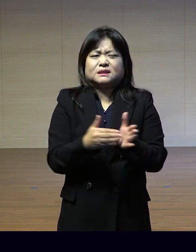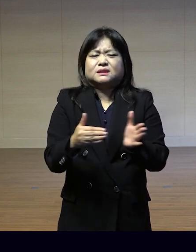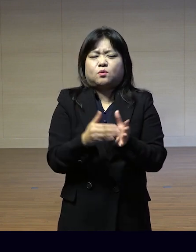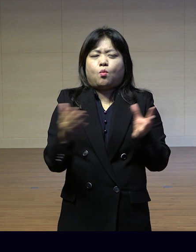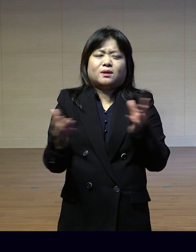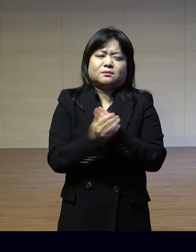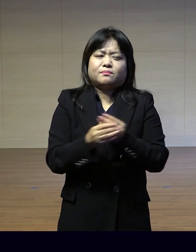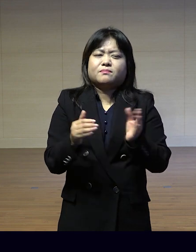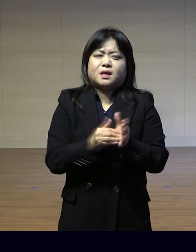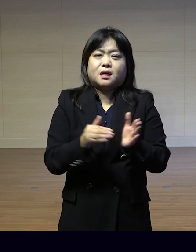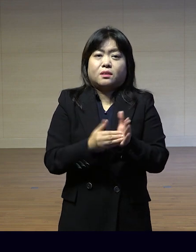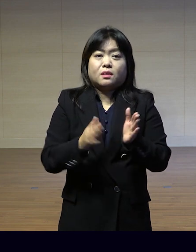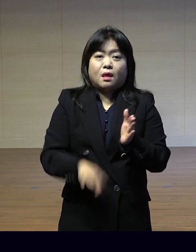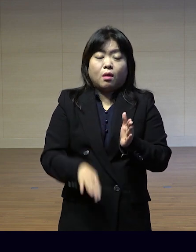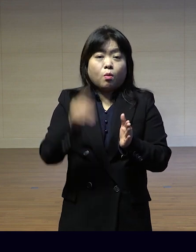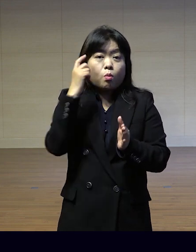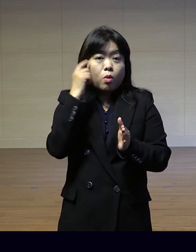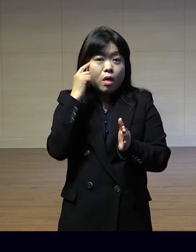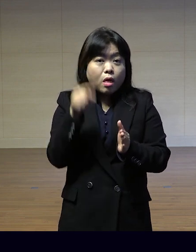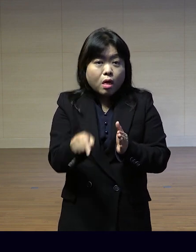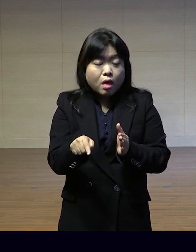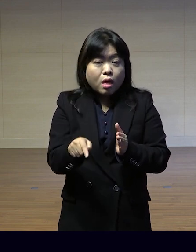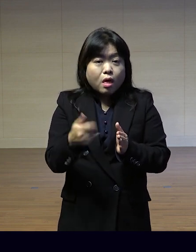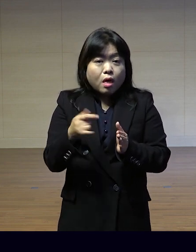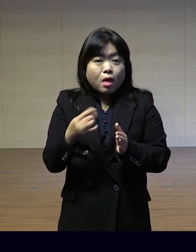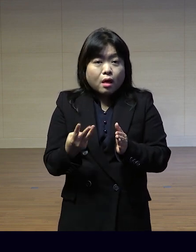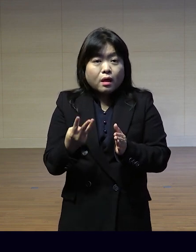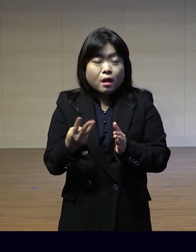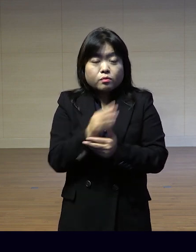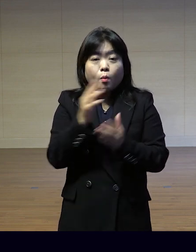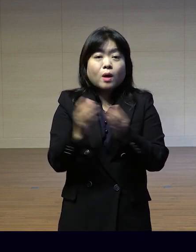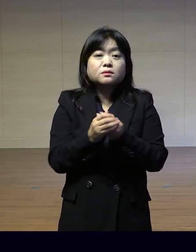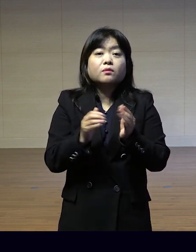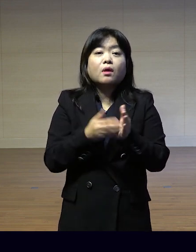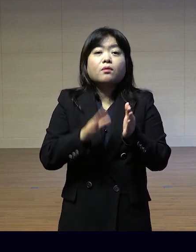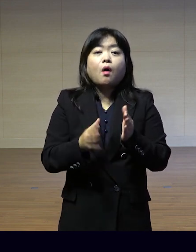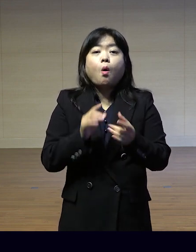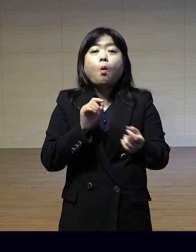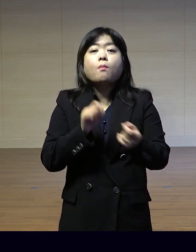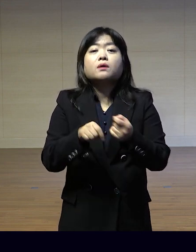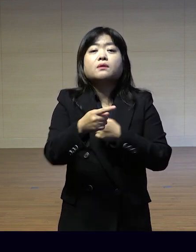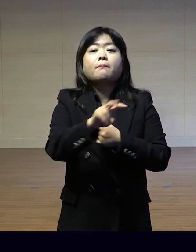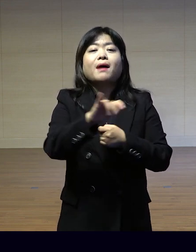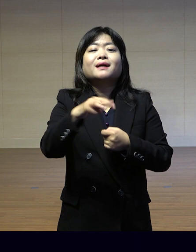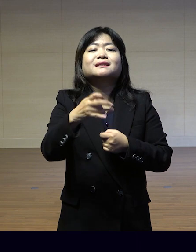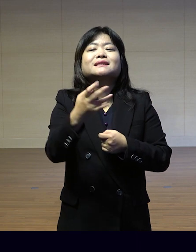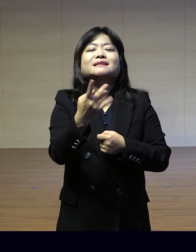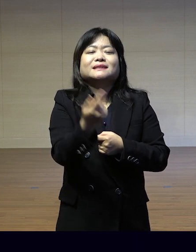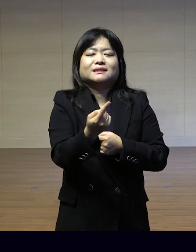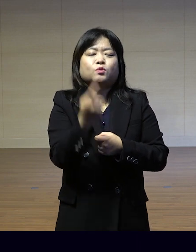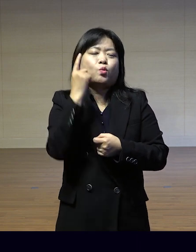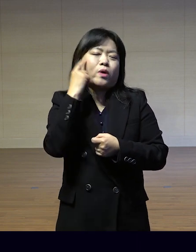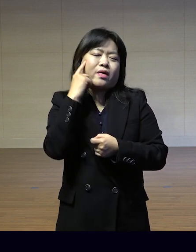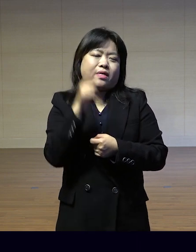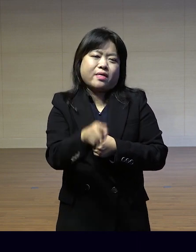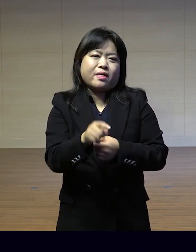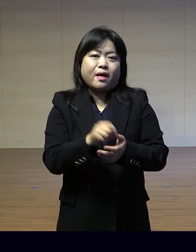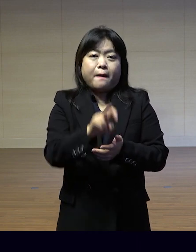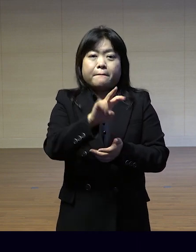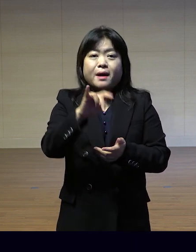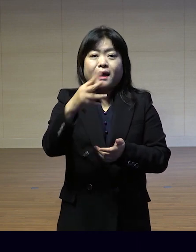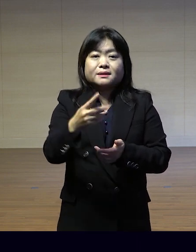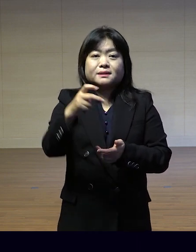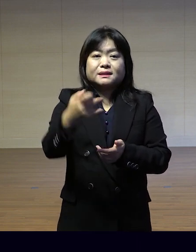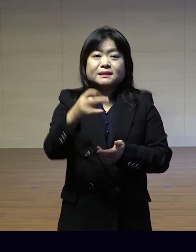됐습니다. 그런데 왜 또 그 동시대에 얼마 안 가서 마르크스가 나오는가 이 이야기입니다. 그리고 그